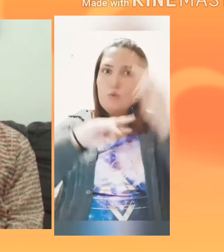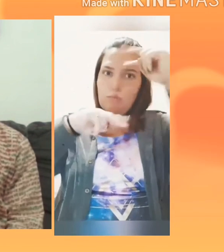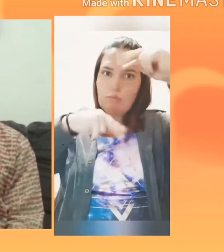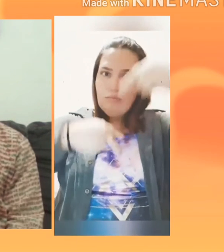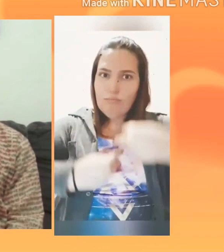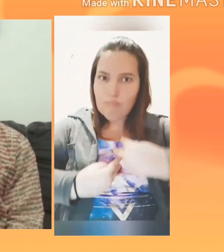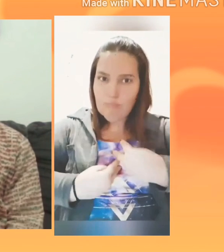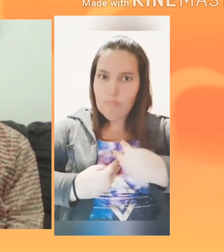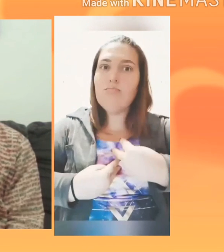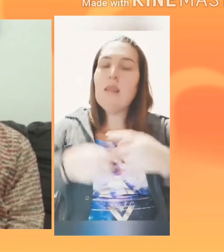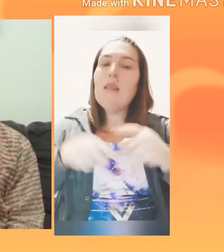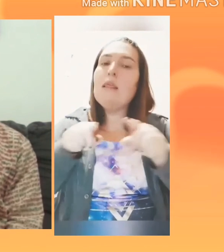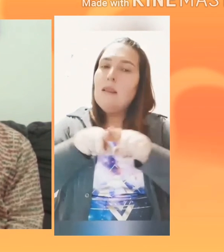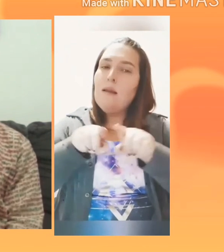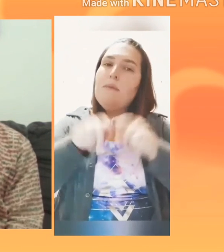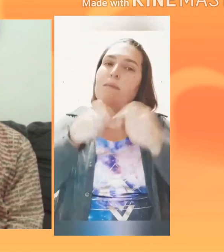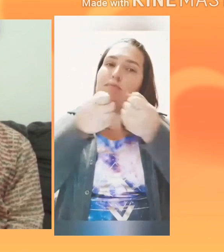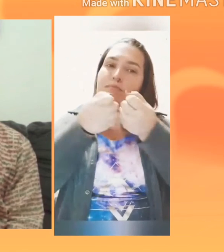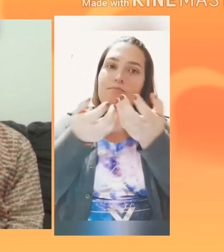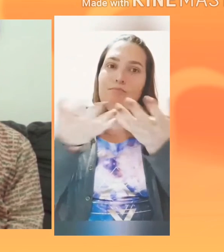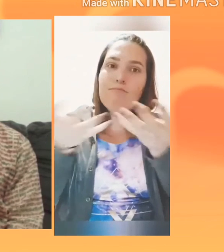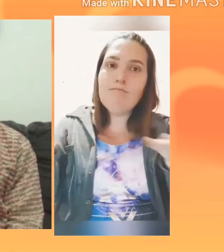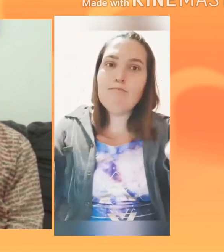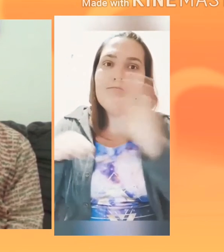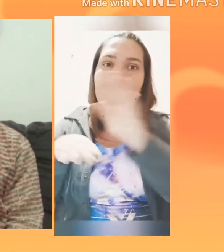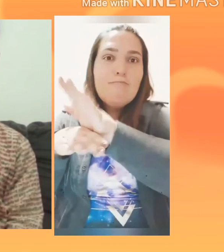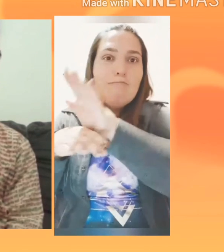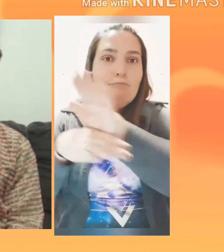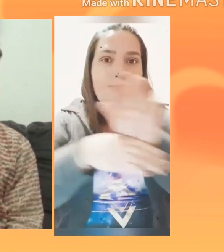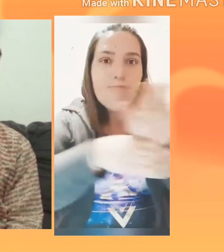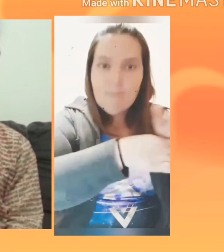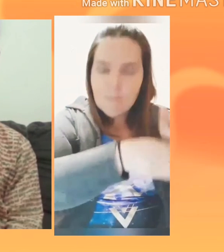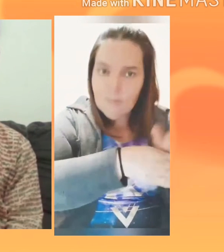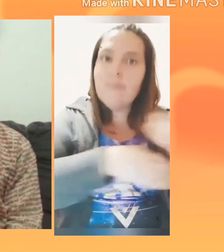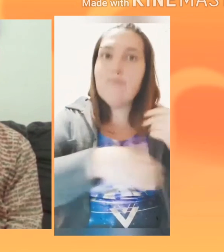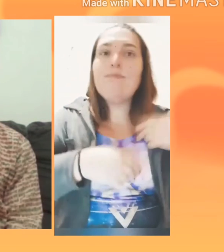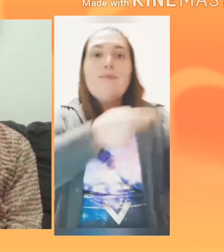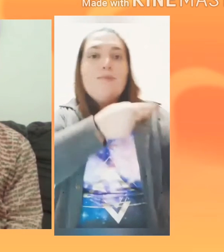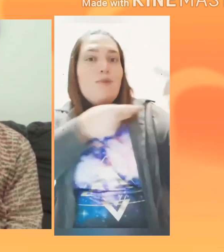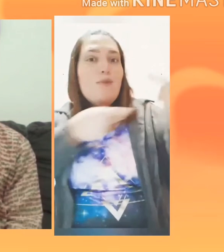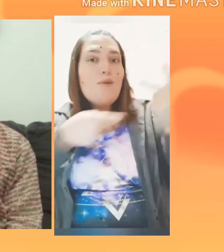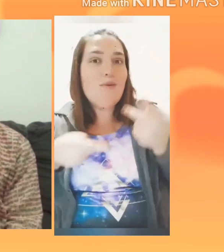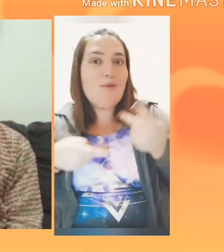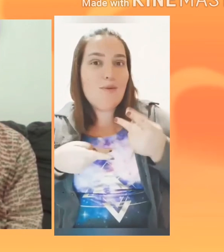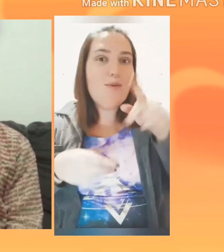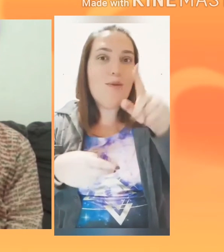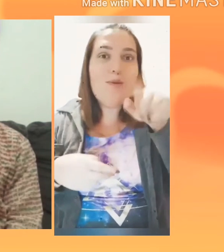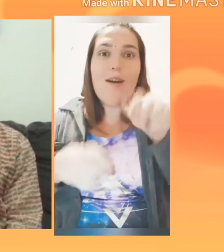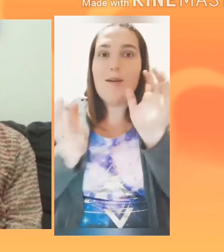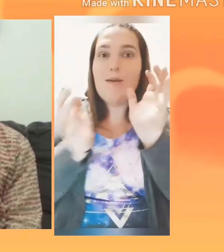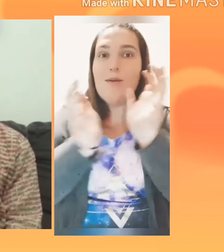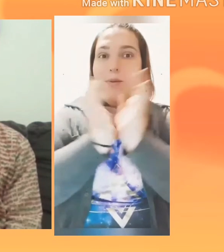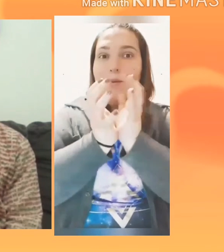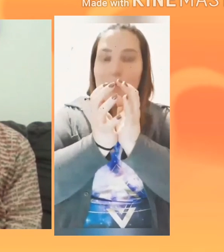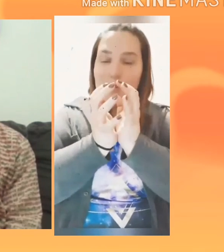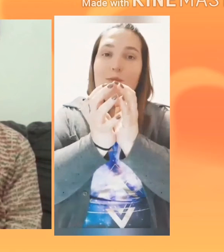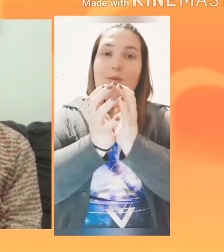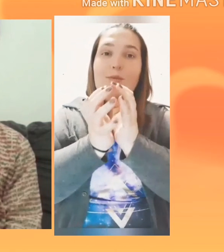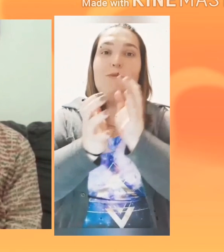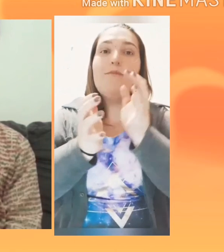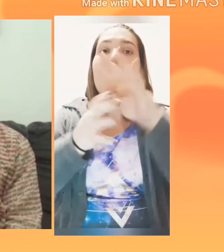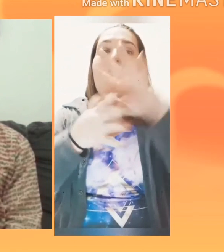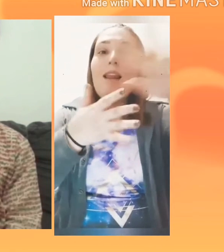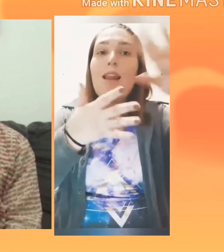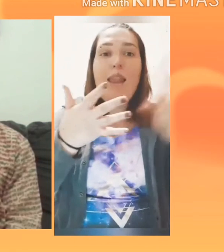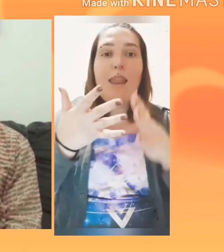permitindo não só meu autoconhecimento, mas também que eu replicasse esse cuidado para outras pessoas. Estou aqui a convite da